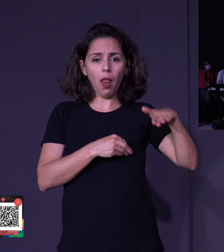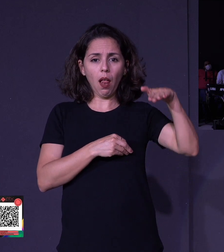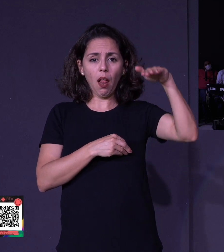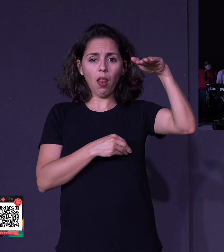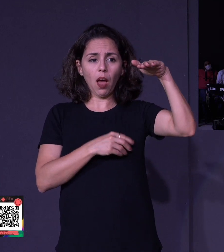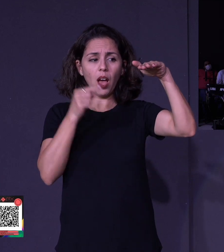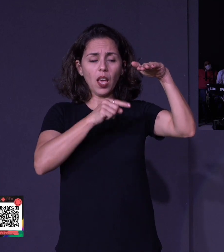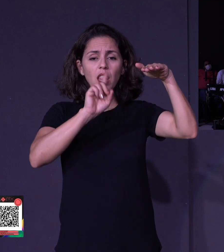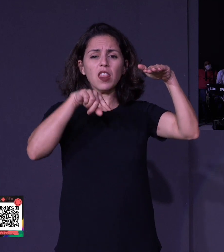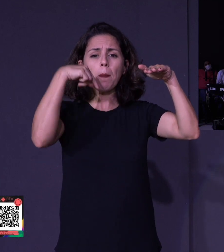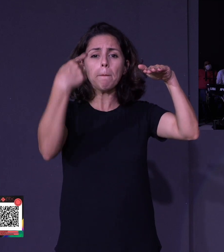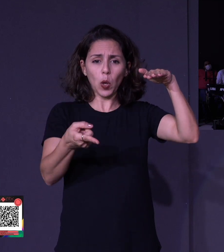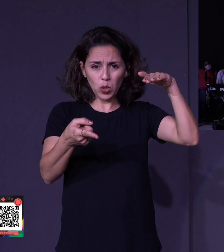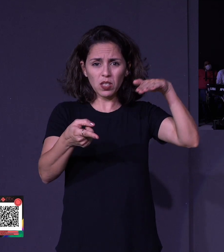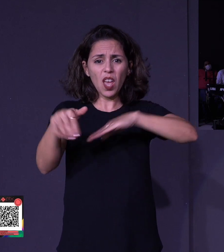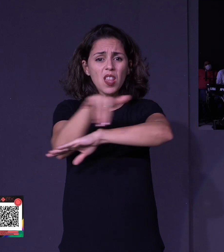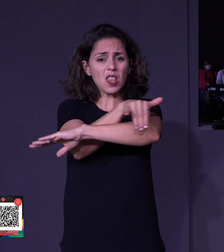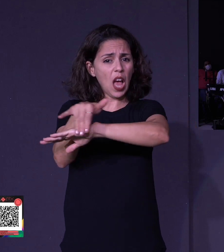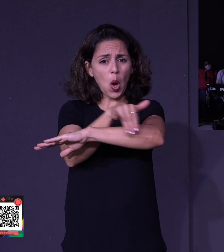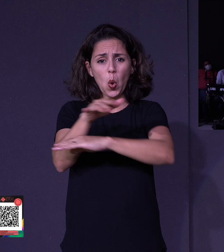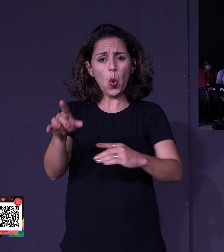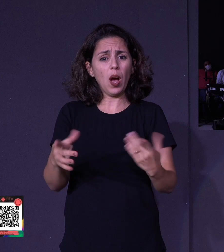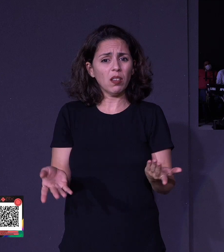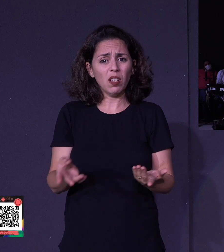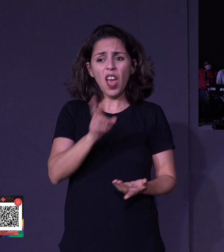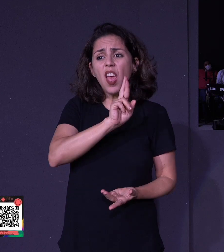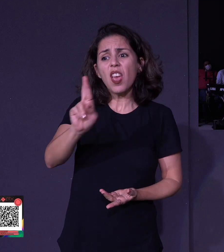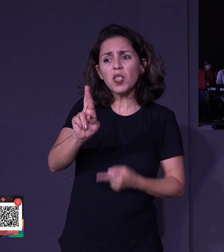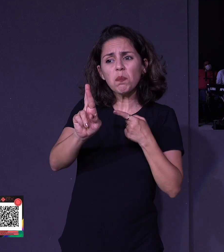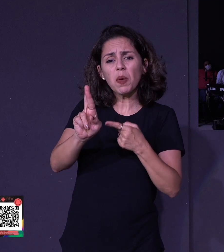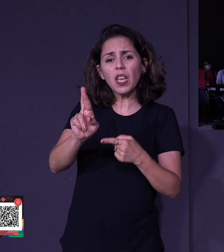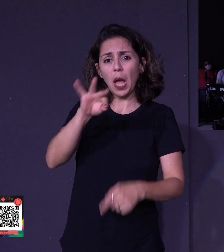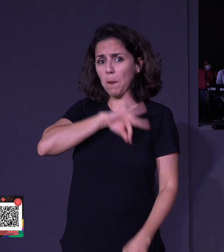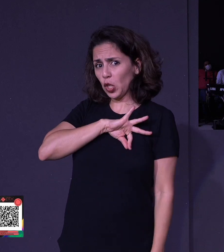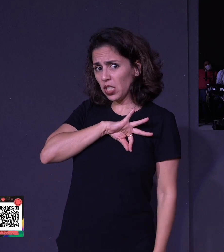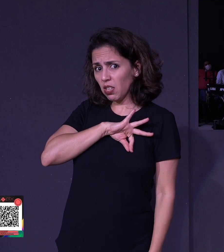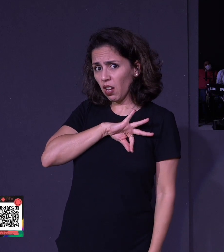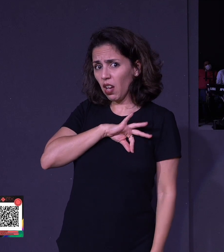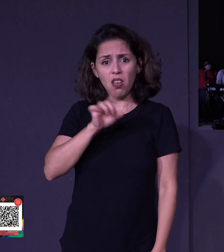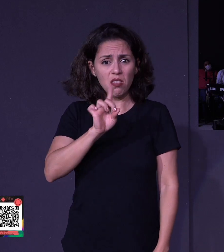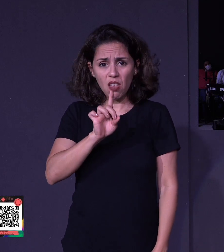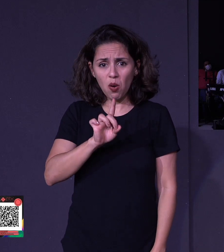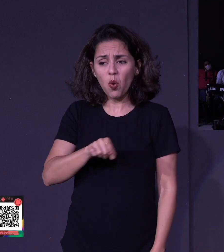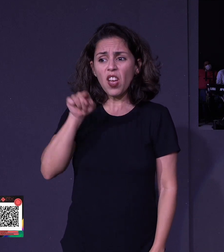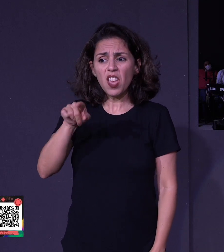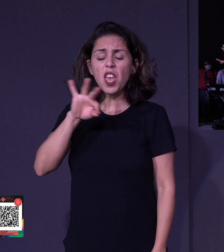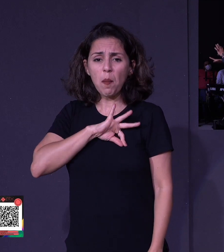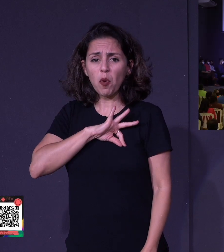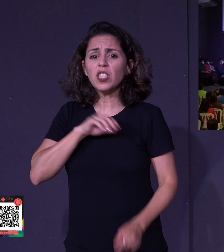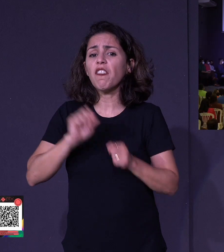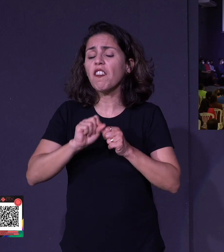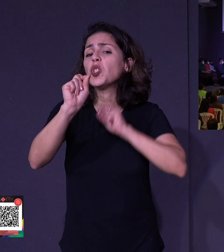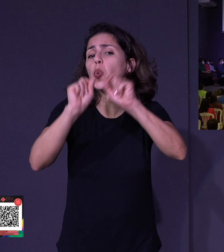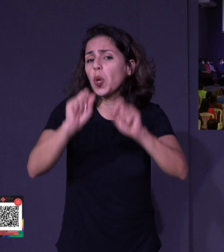Carlinha botou até o que na peça falaram aqui. Ainda está lá, Pedrinho, 13 anos. Tem uma hora que o celular dele desliga. Tudo que ele acessa a